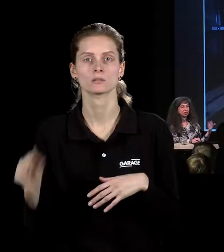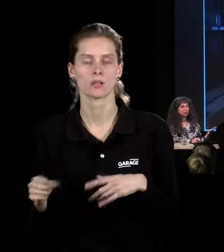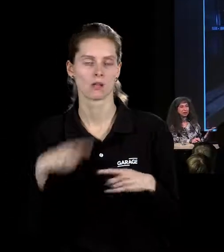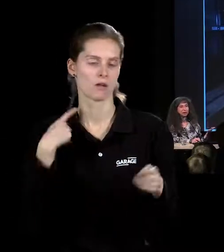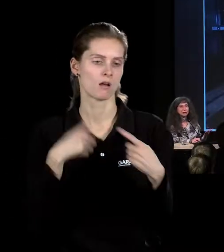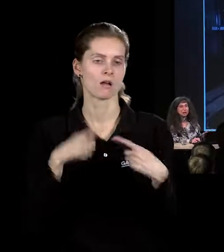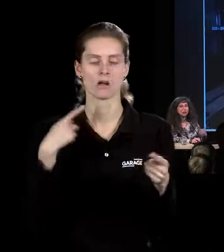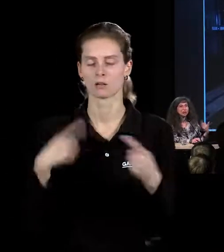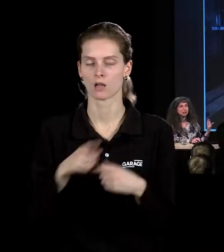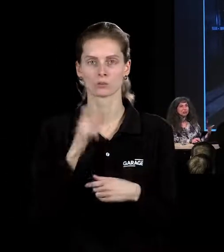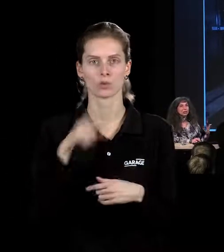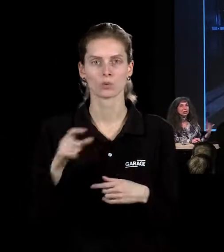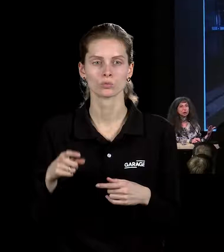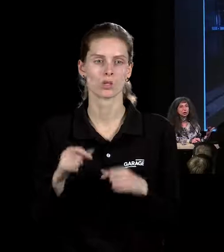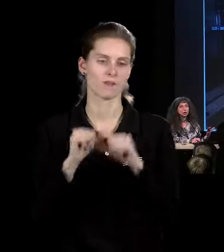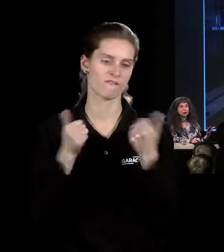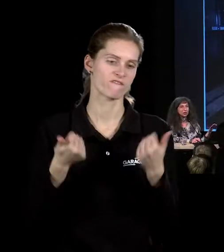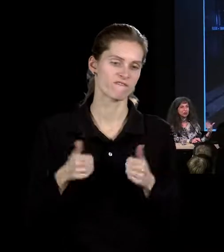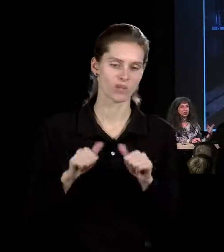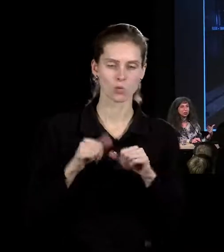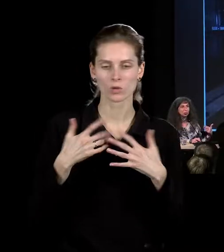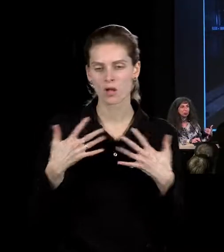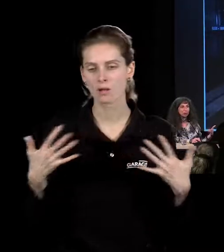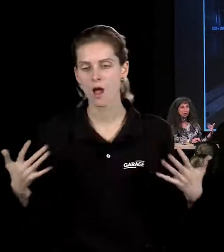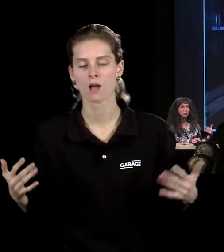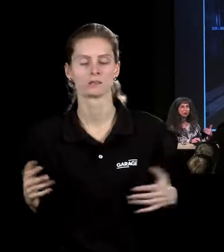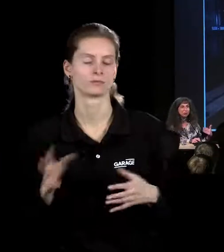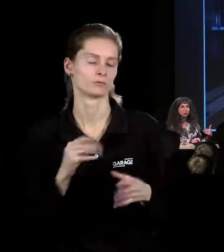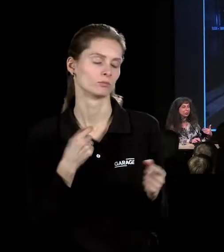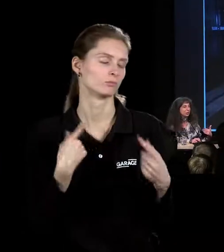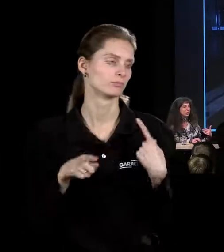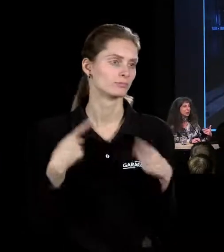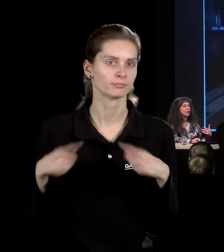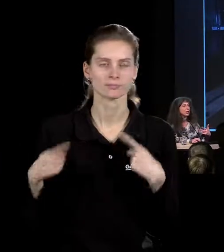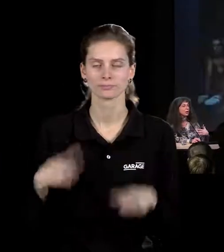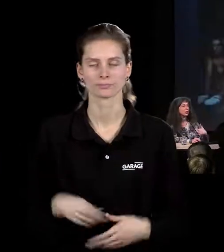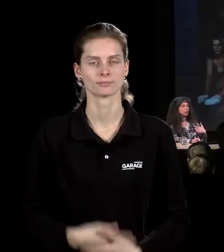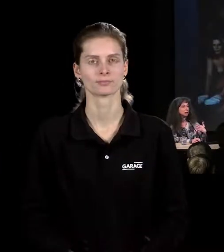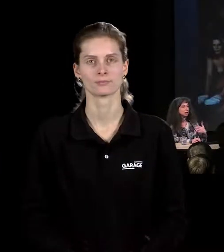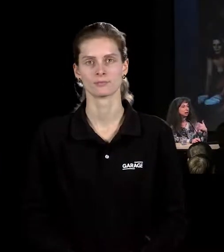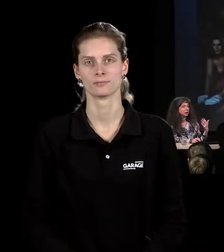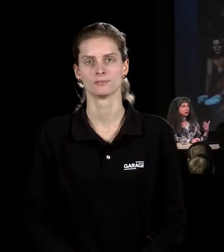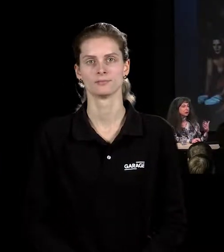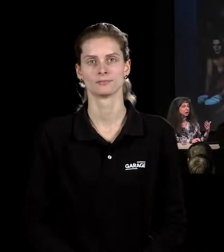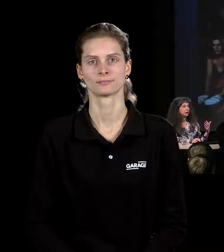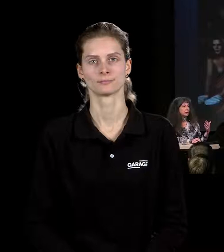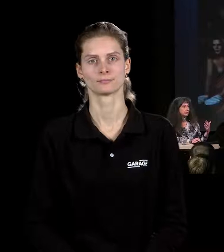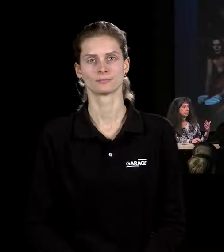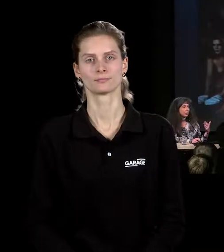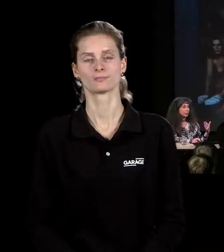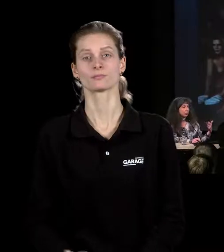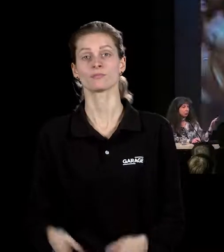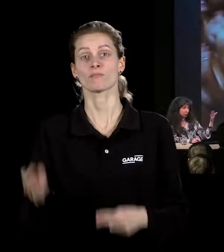людей с разного телосложения, разного этнического происхождения, что для Америки очень важно. И в конце все